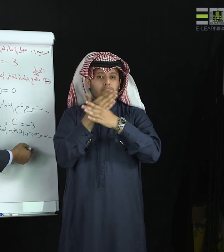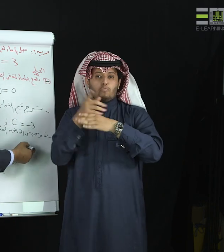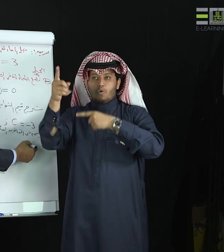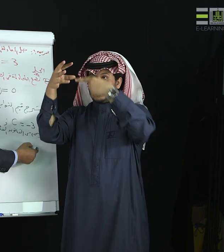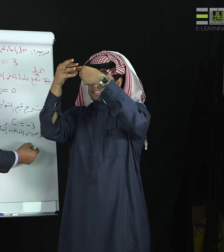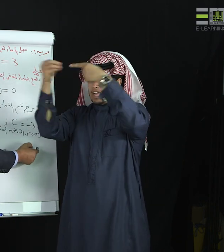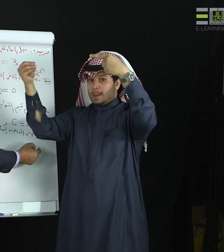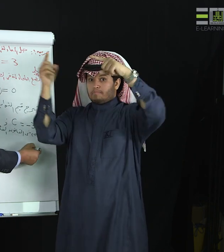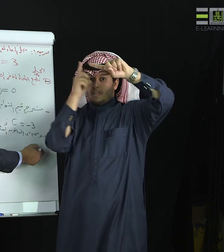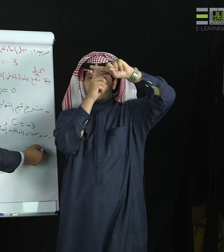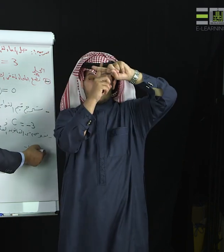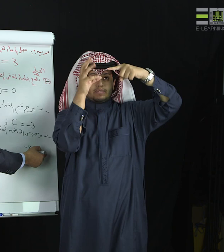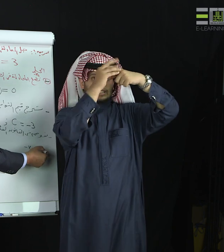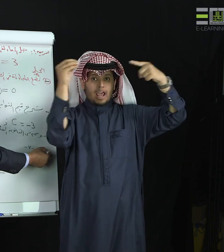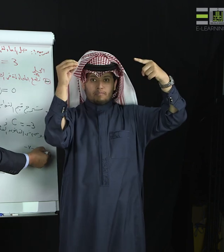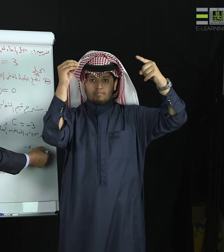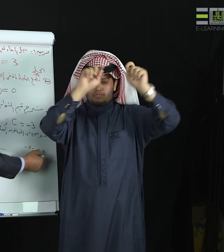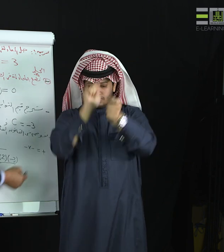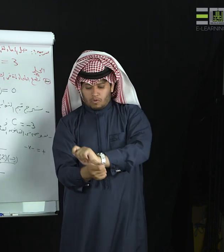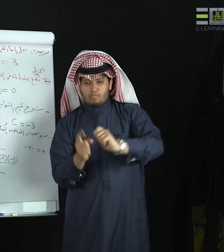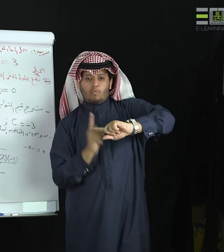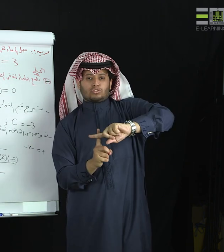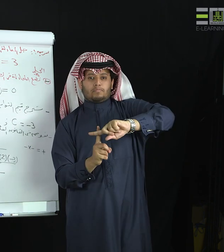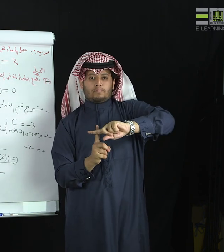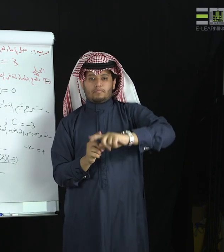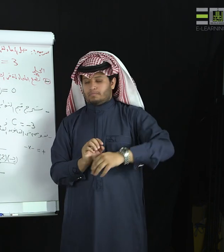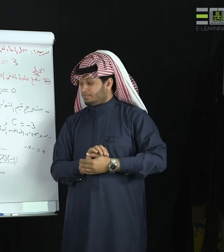سالب يساوي ايه؟ موجب.